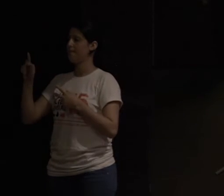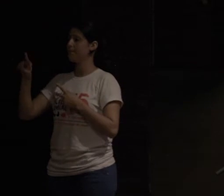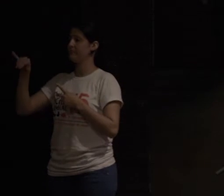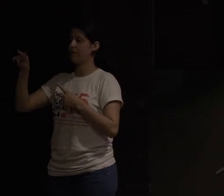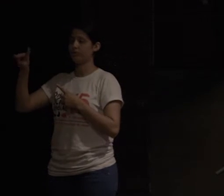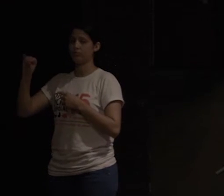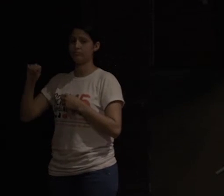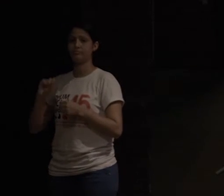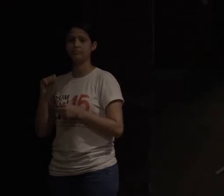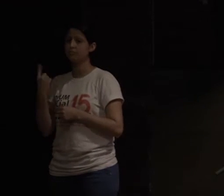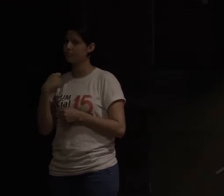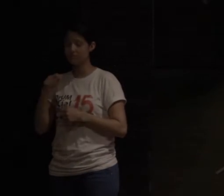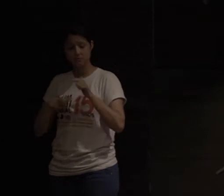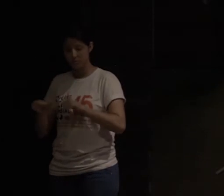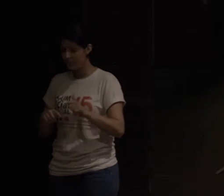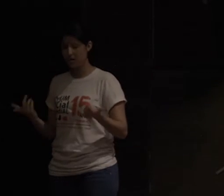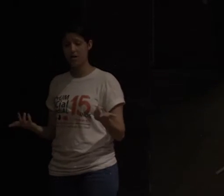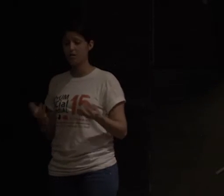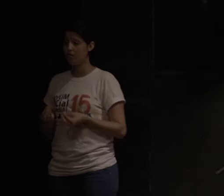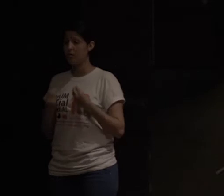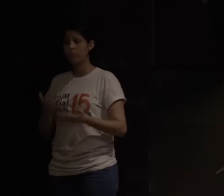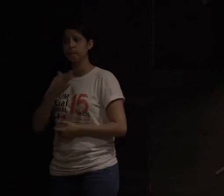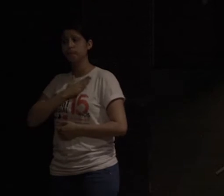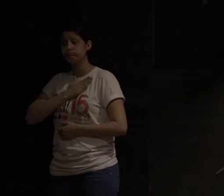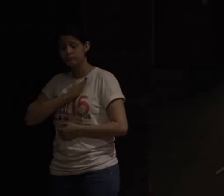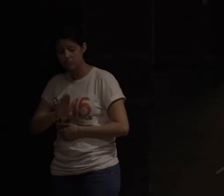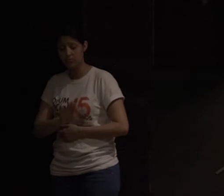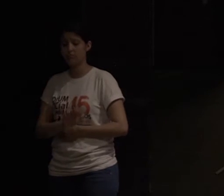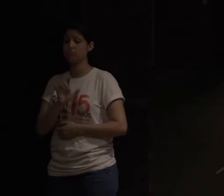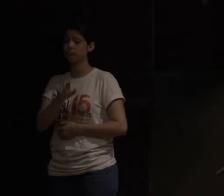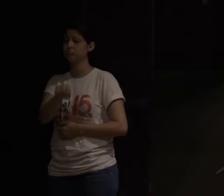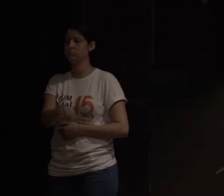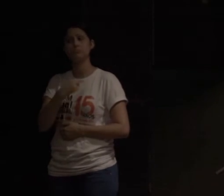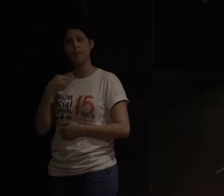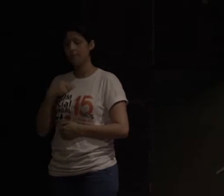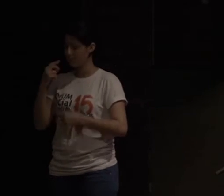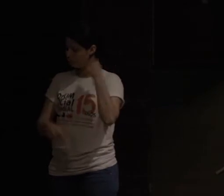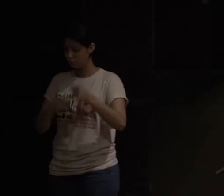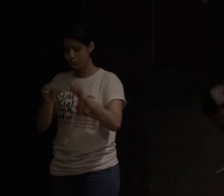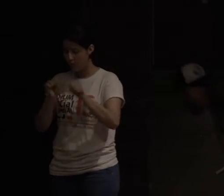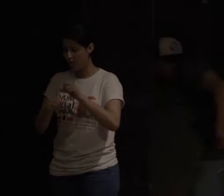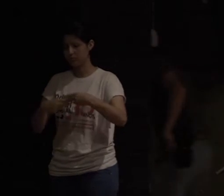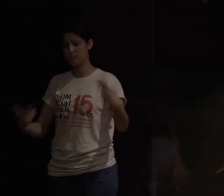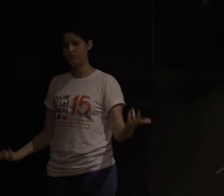pesquisadores, trabalharem com os movimentos sociais. Repudiamos isso. Isso não pode ficar assim.